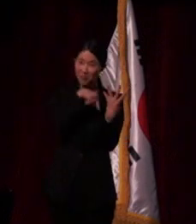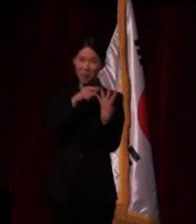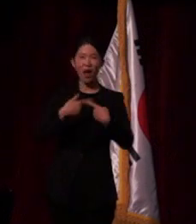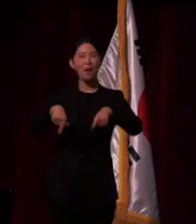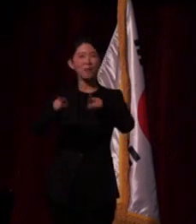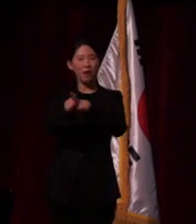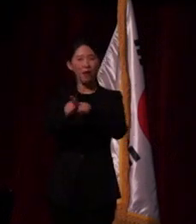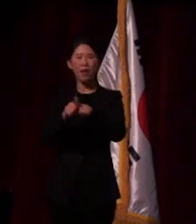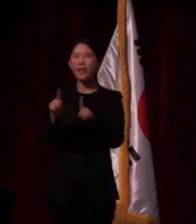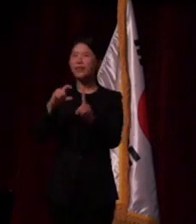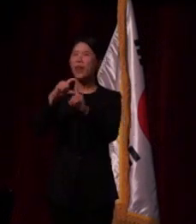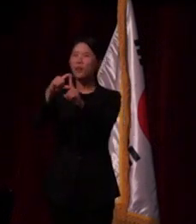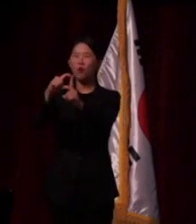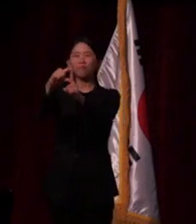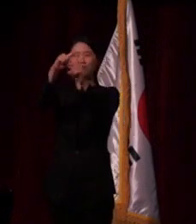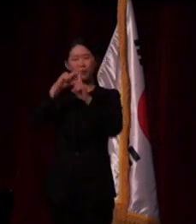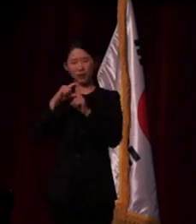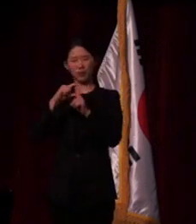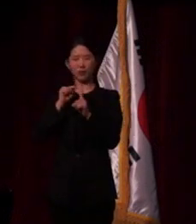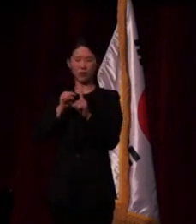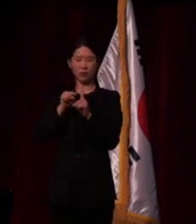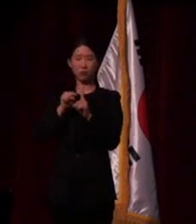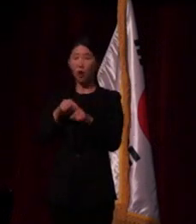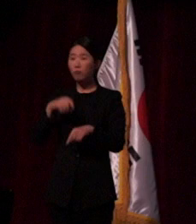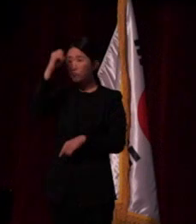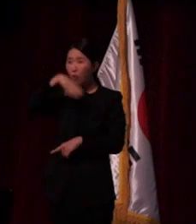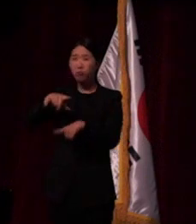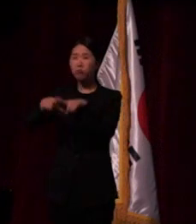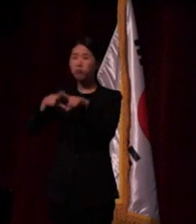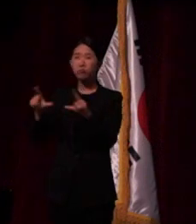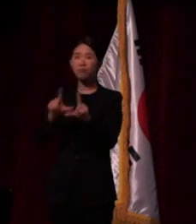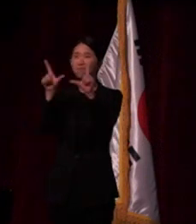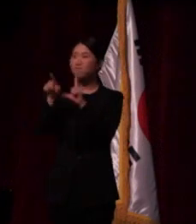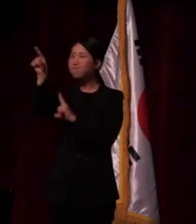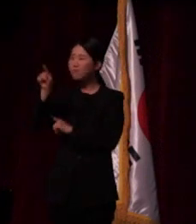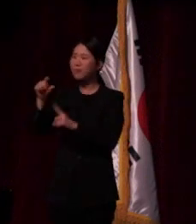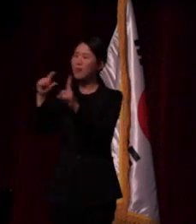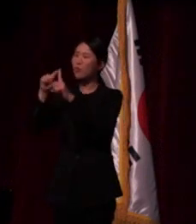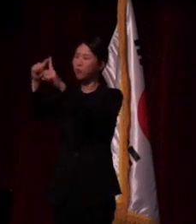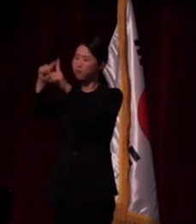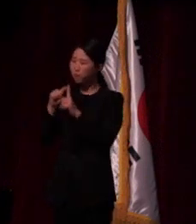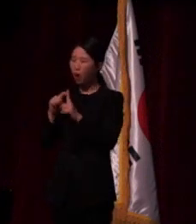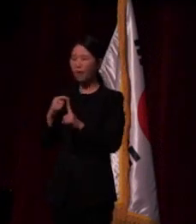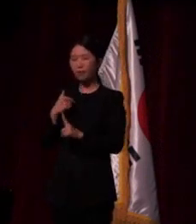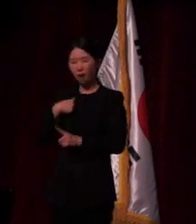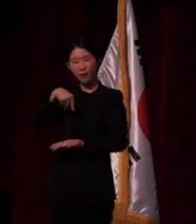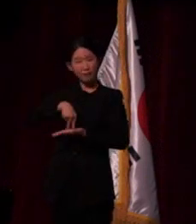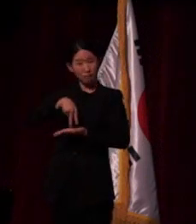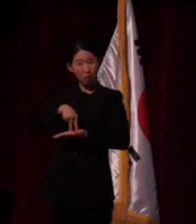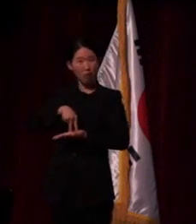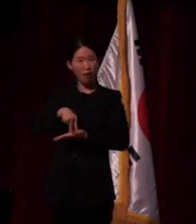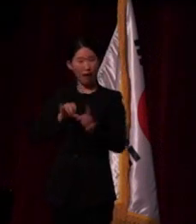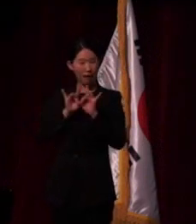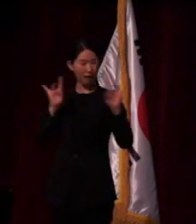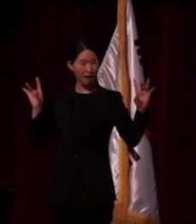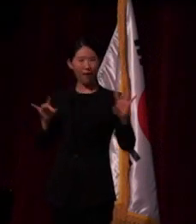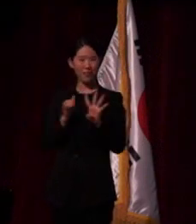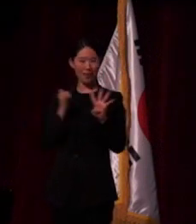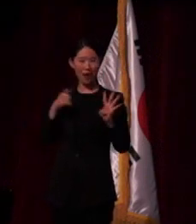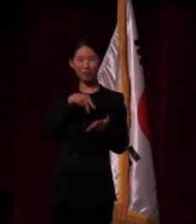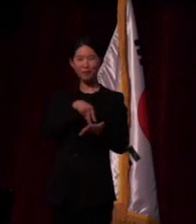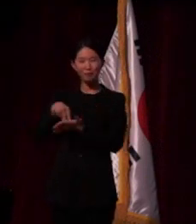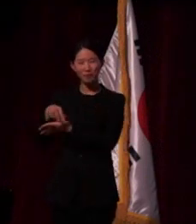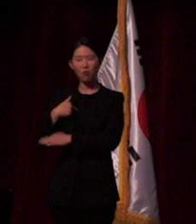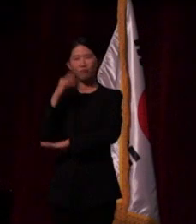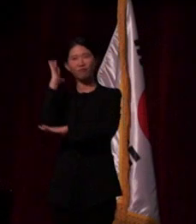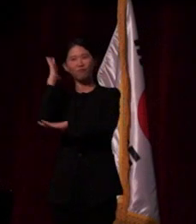이 한 단어, 그러니까 일상의 한 단어를 가지고 각자의 시선에서 이야기를 풀어낸